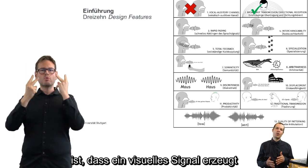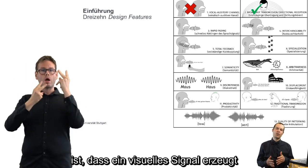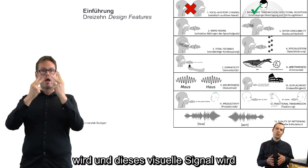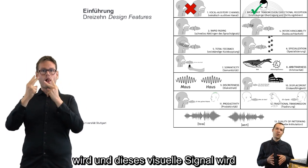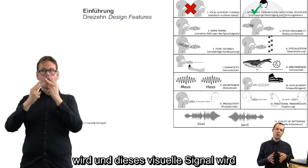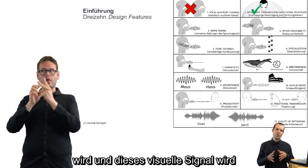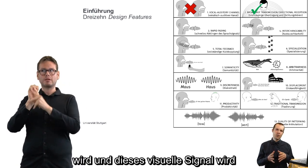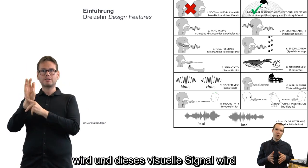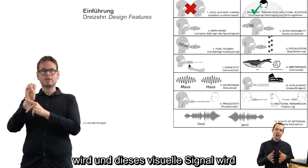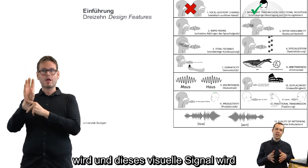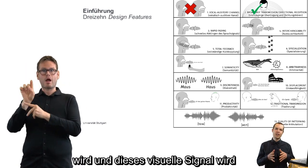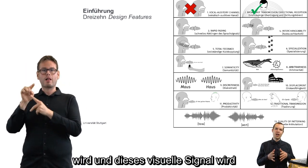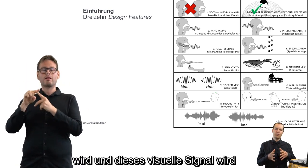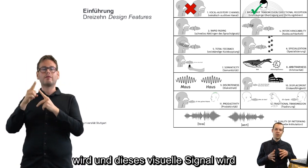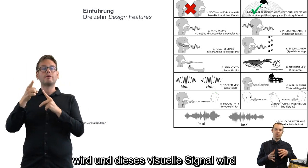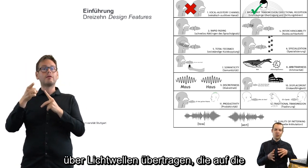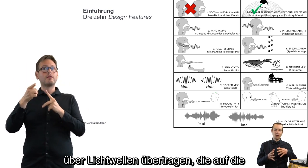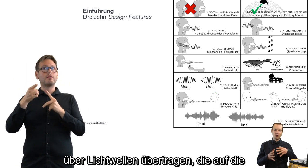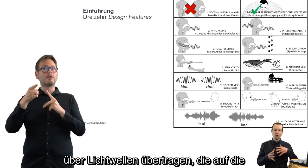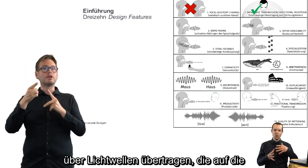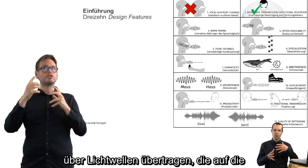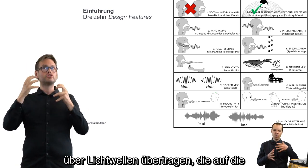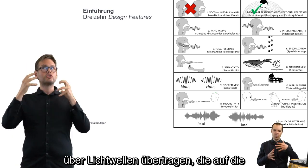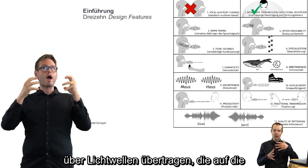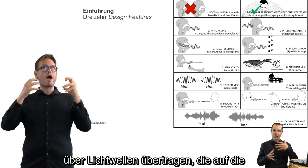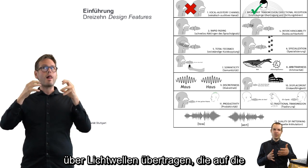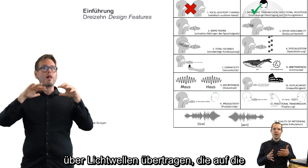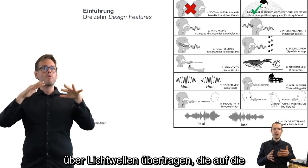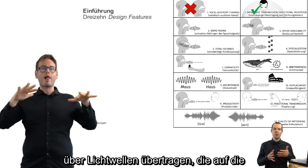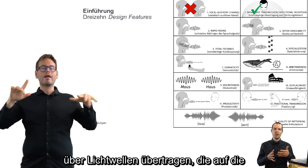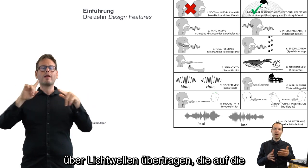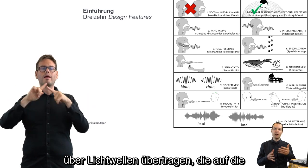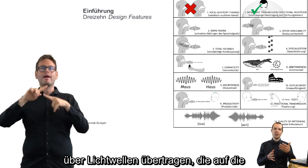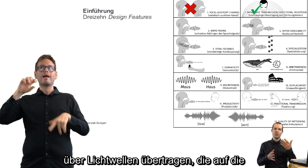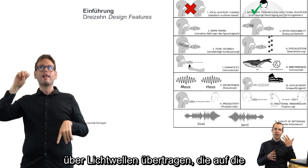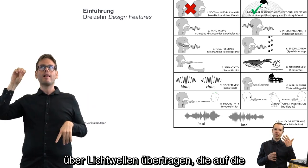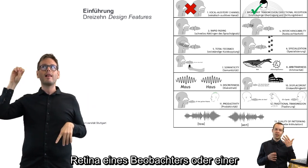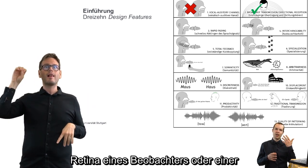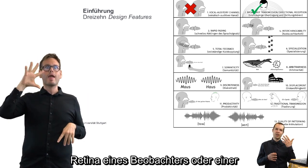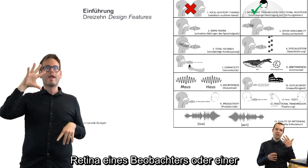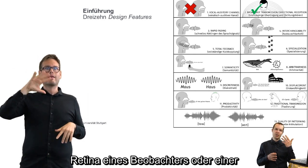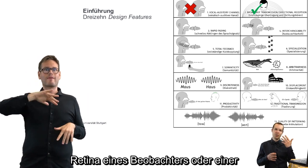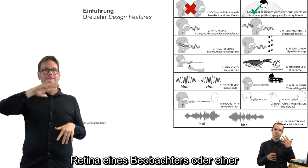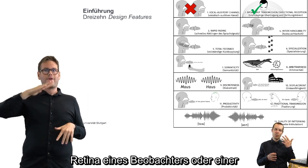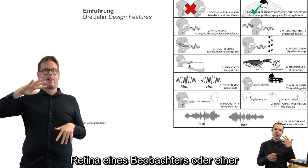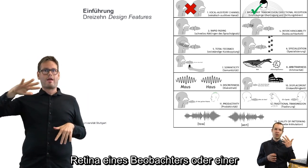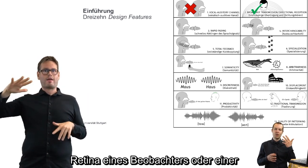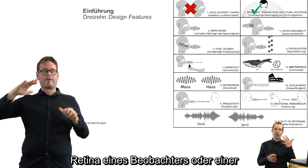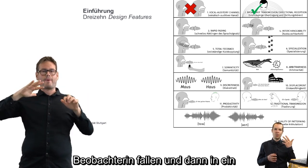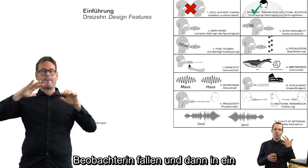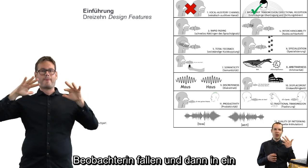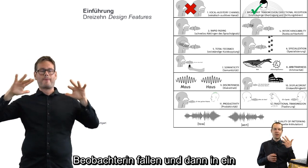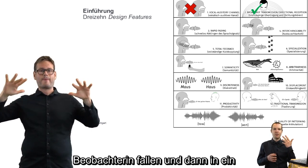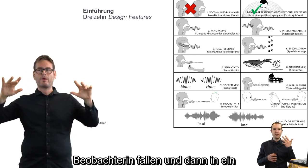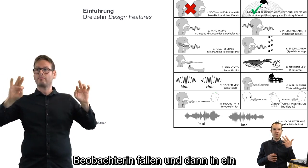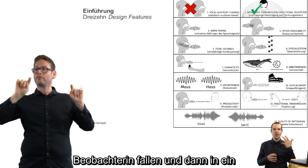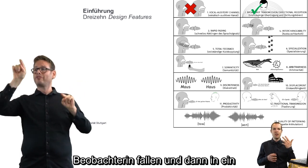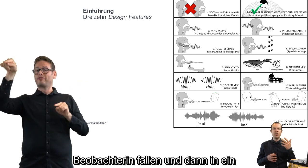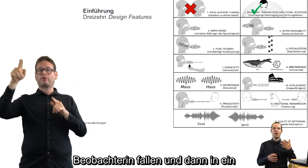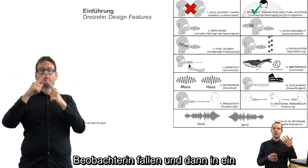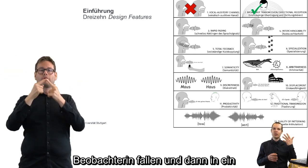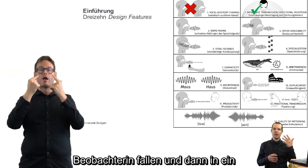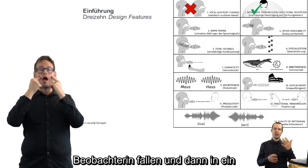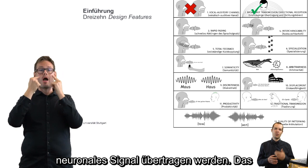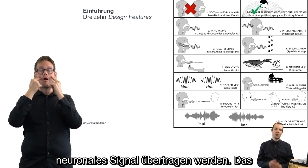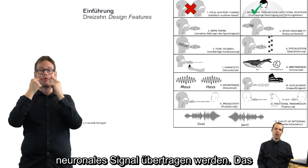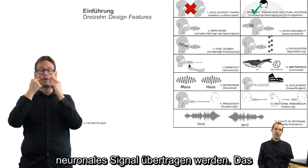Signal erzeugt wird und dieses visuelle Signal wird über Lichtwellen übertragen, die auf die Retina eines Beobachters oder einer Beobachterin fallen